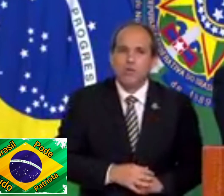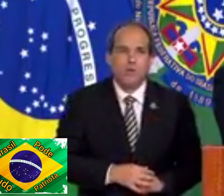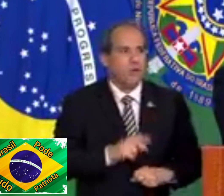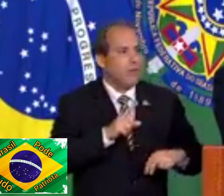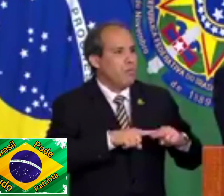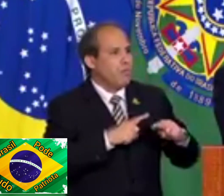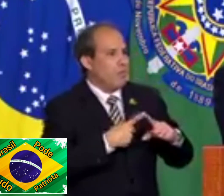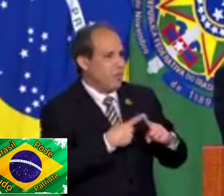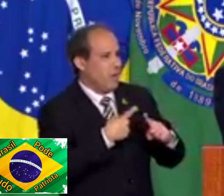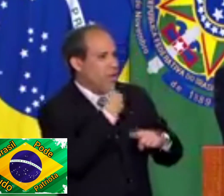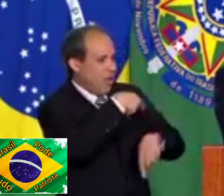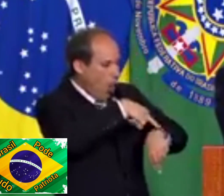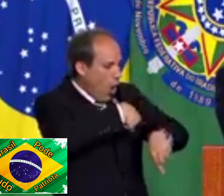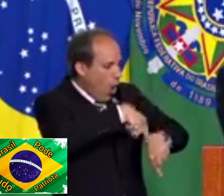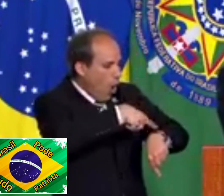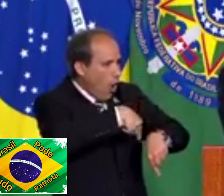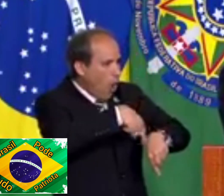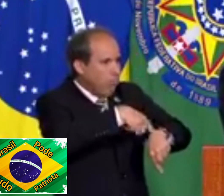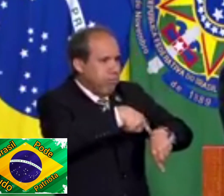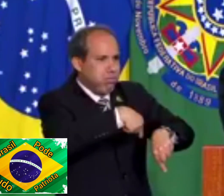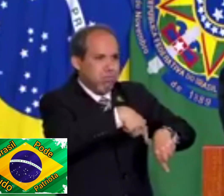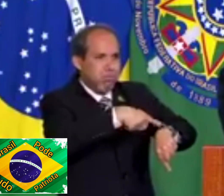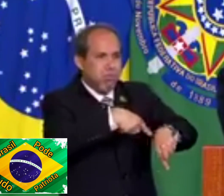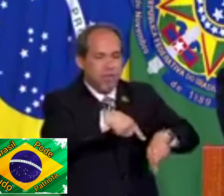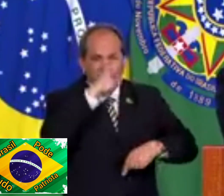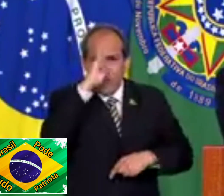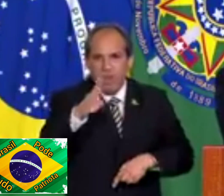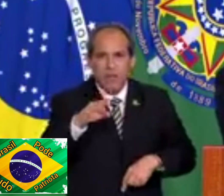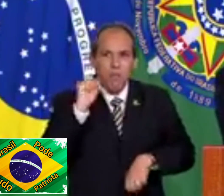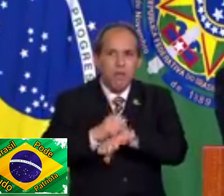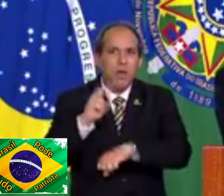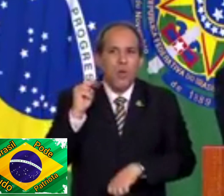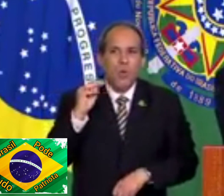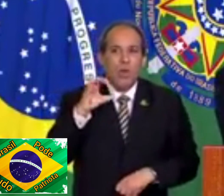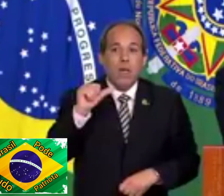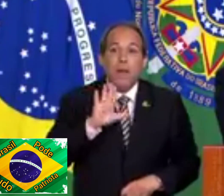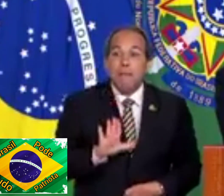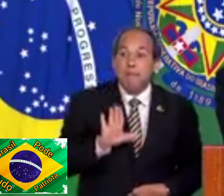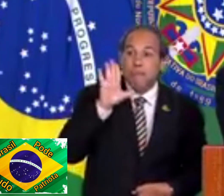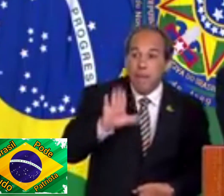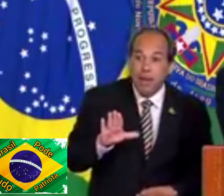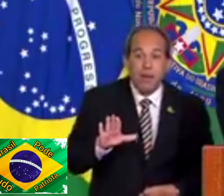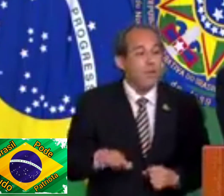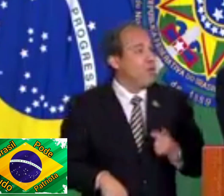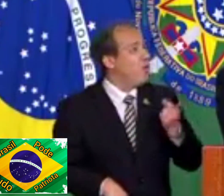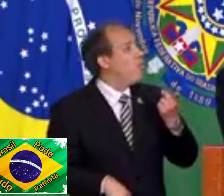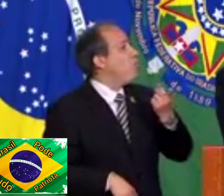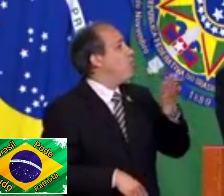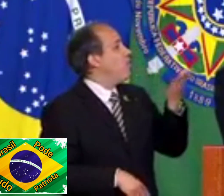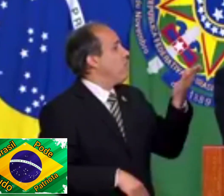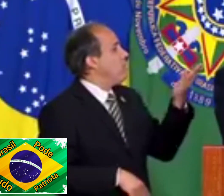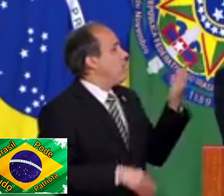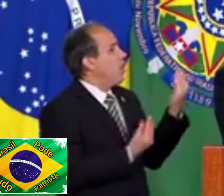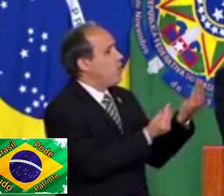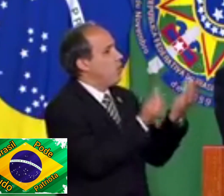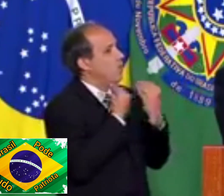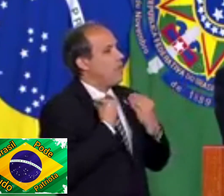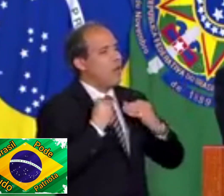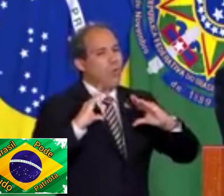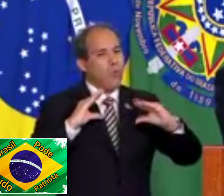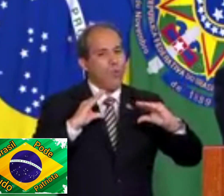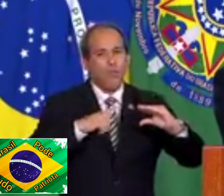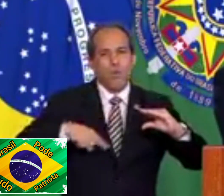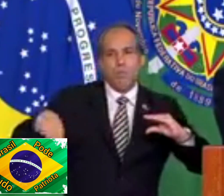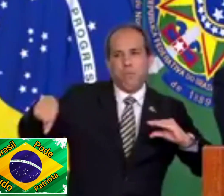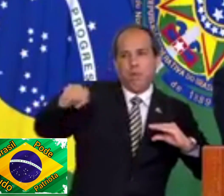hora para absolutamente nada, mas vocês nos confortam. E a certeza,